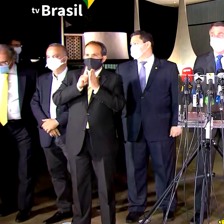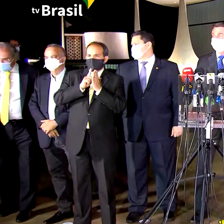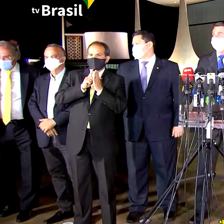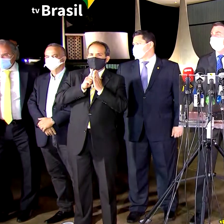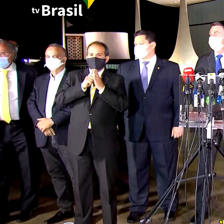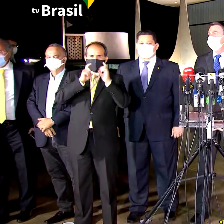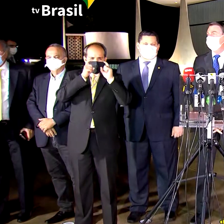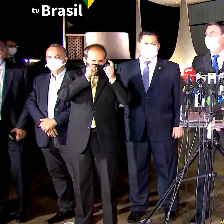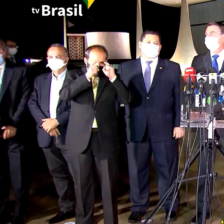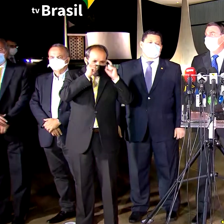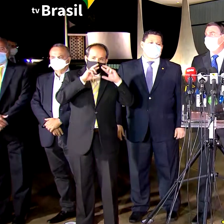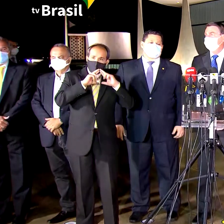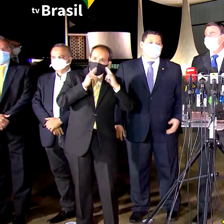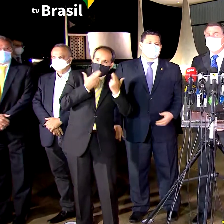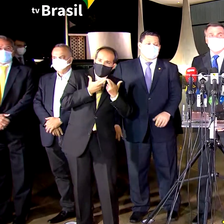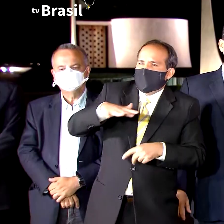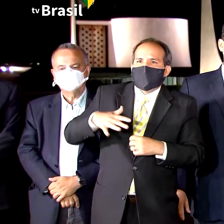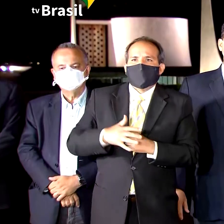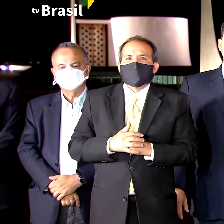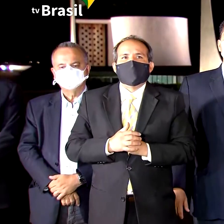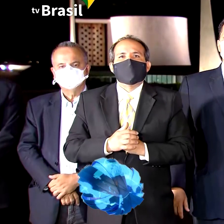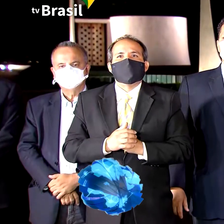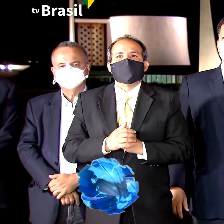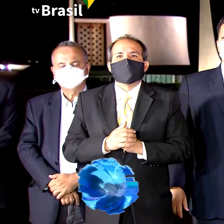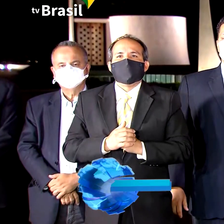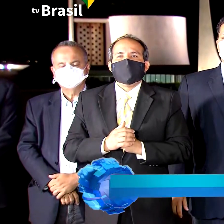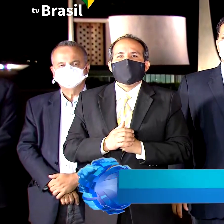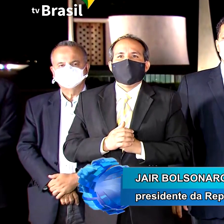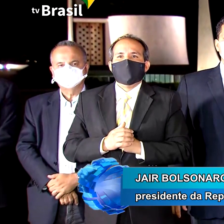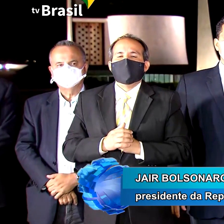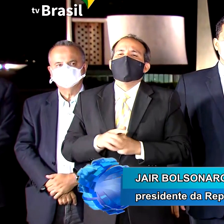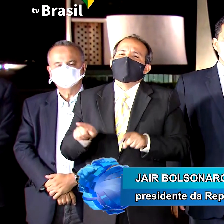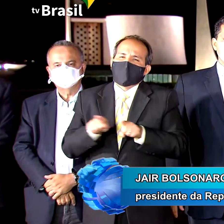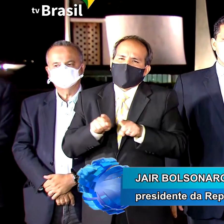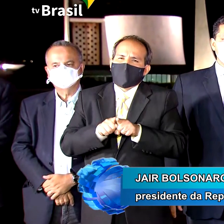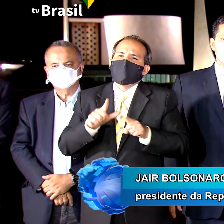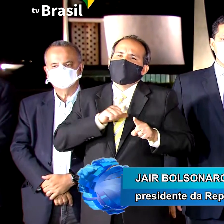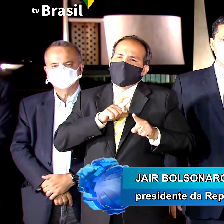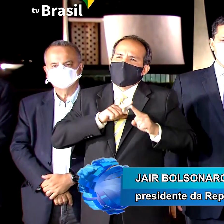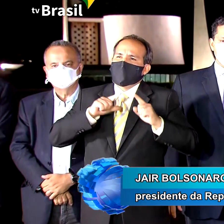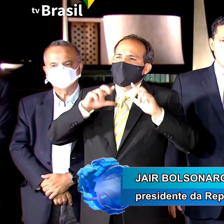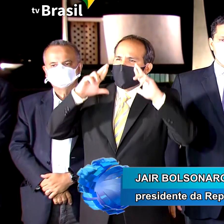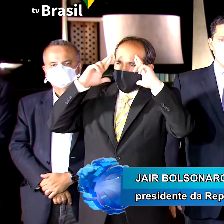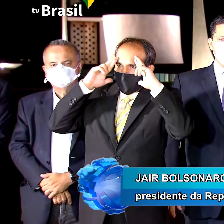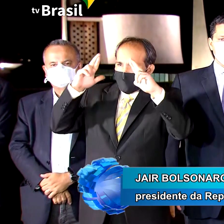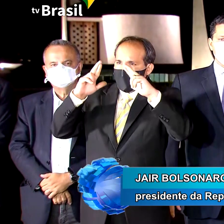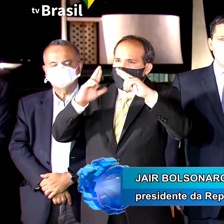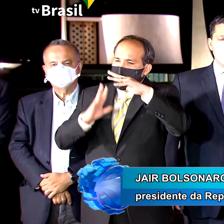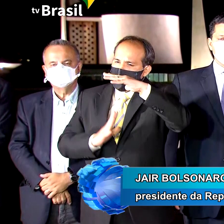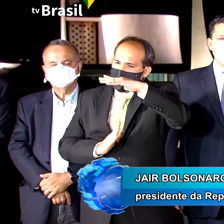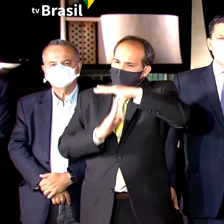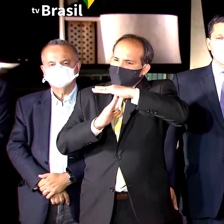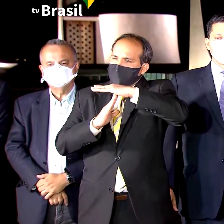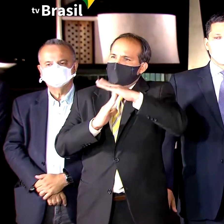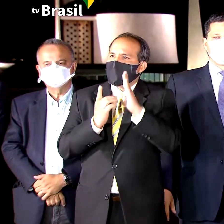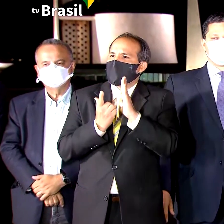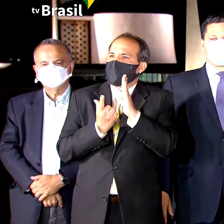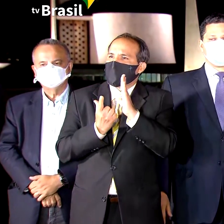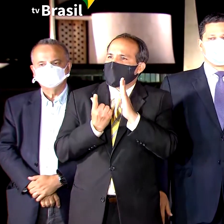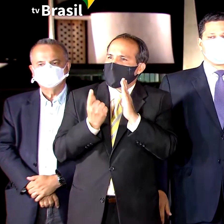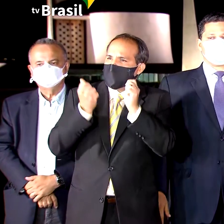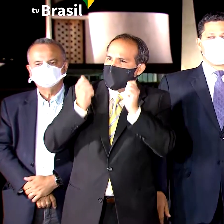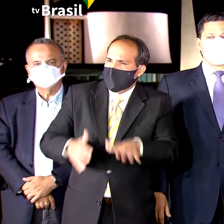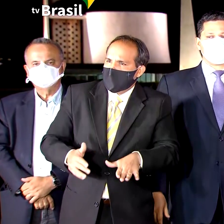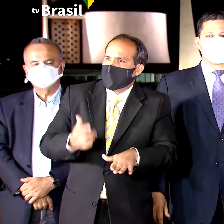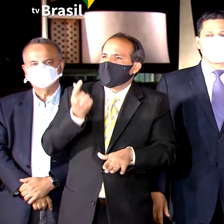reformas e até mesmo privatizações nós respeitamos o teto dos gases nós